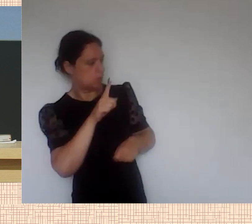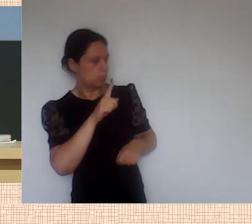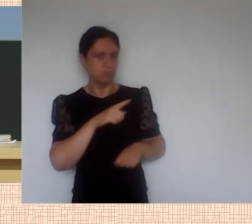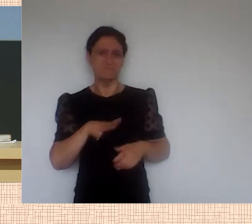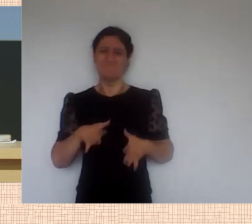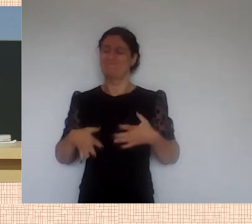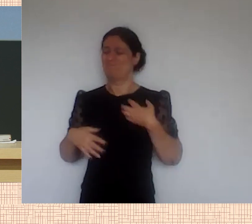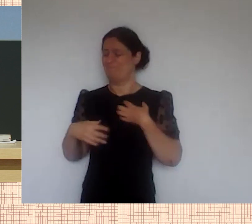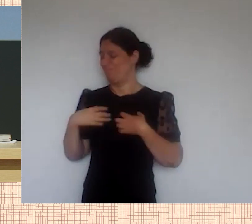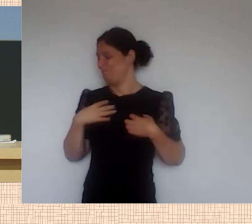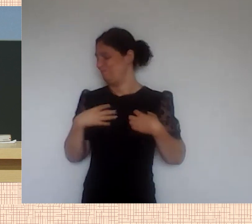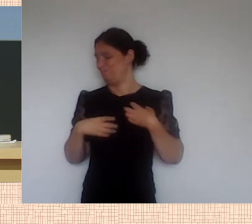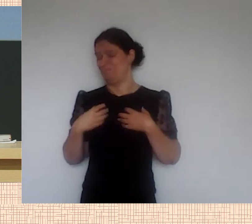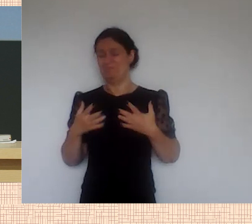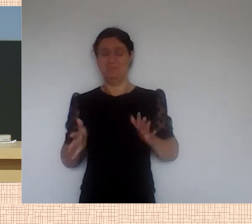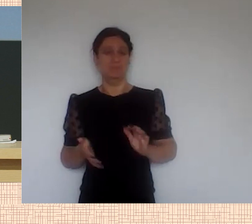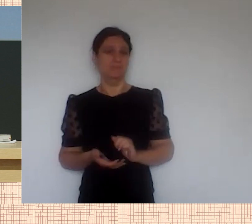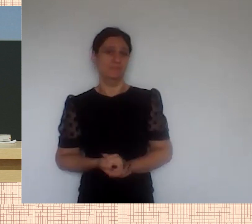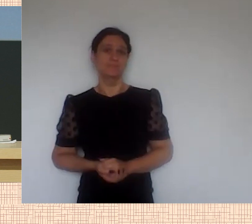Esse negócio não é para mim, não.